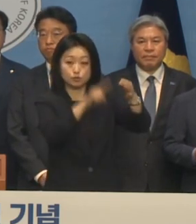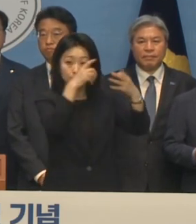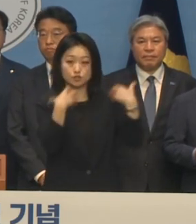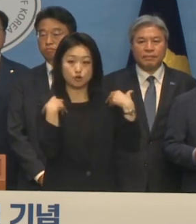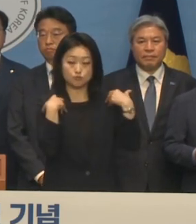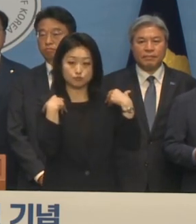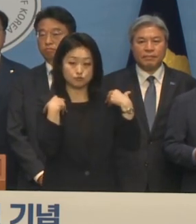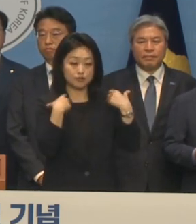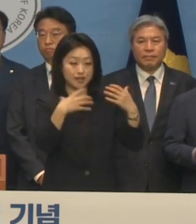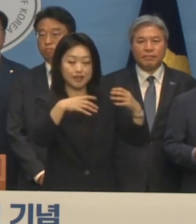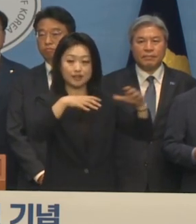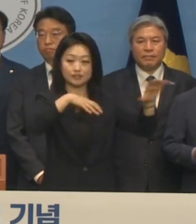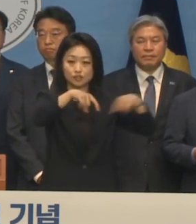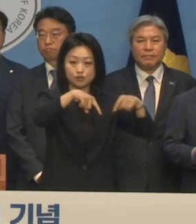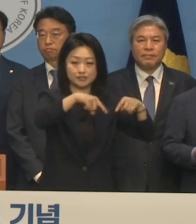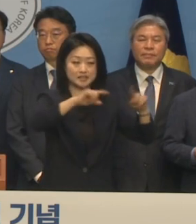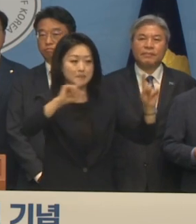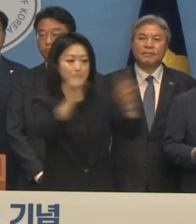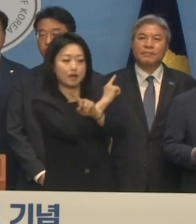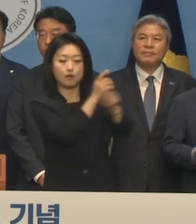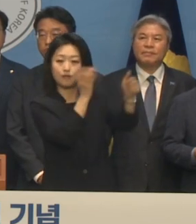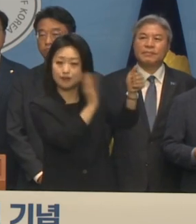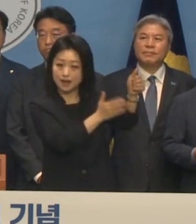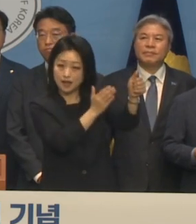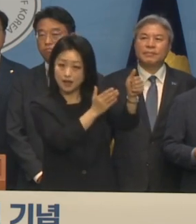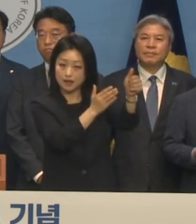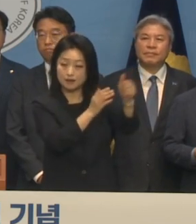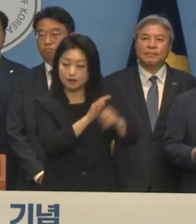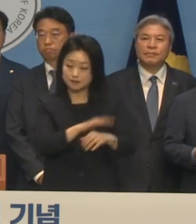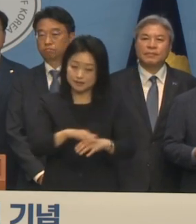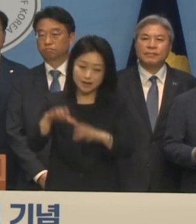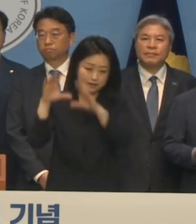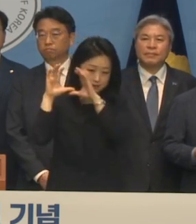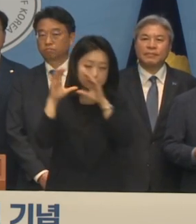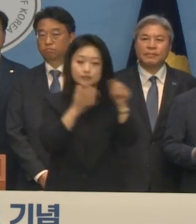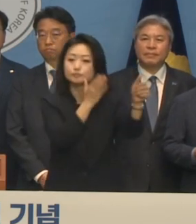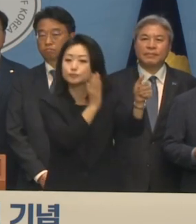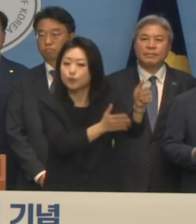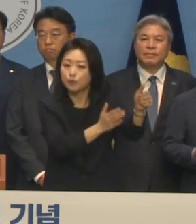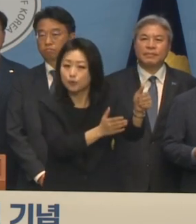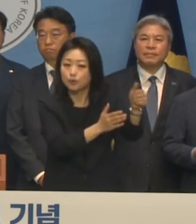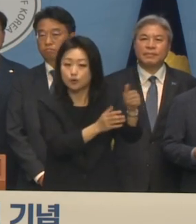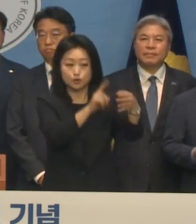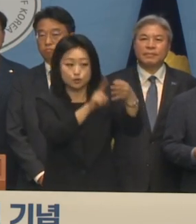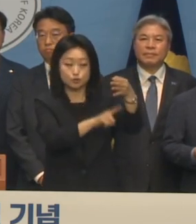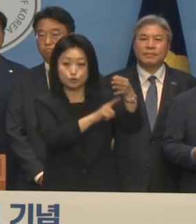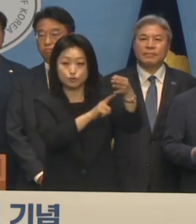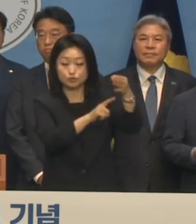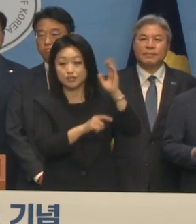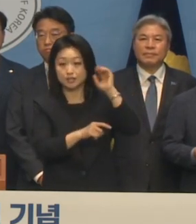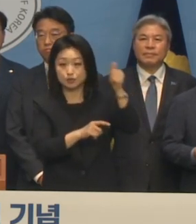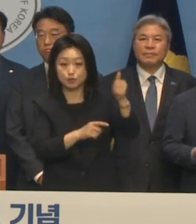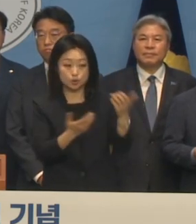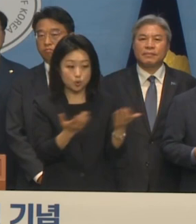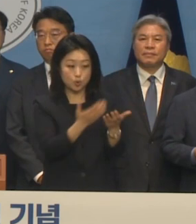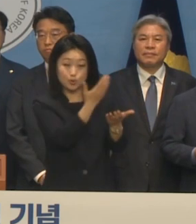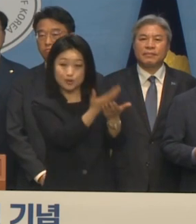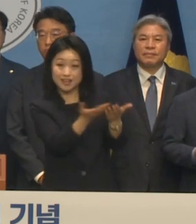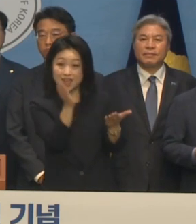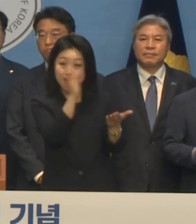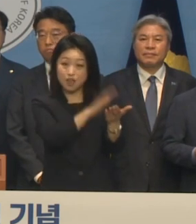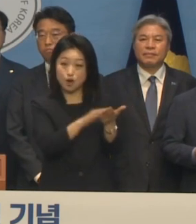전환을 요구하고 있습니다. 이러한 민심을 경청한다면 윤석열 대통령은 노동개혁이라는 이름으로